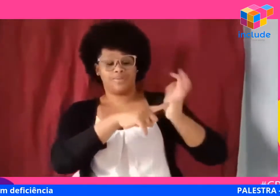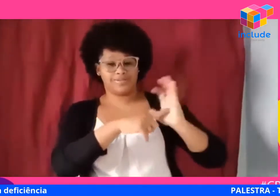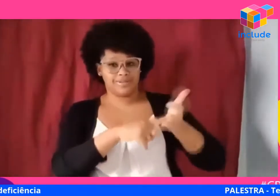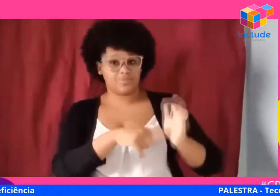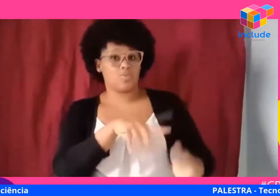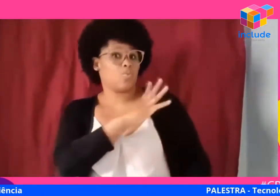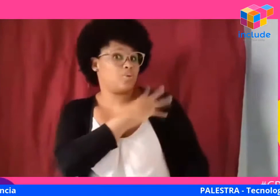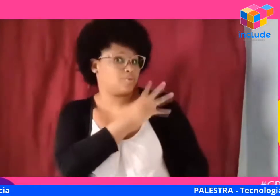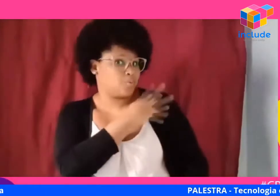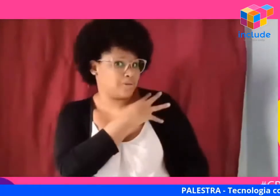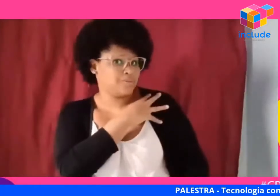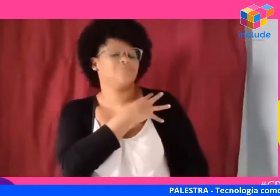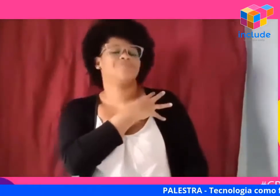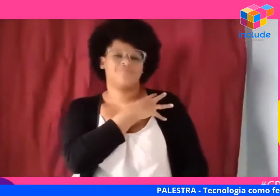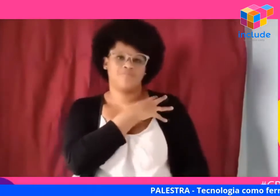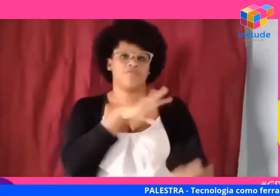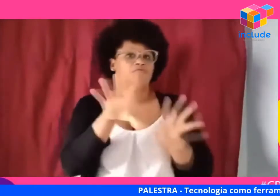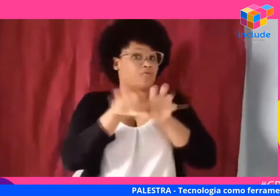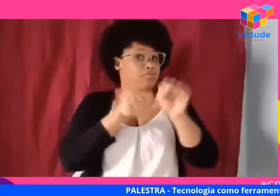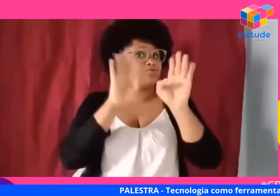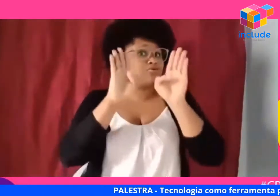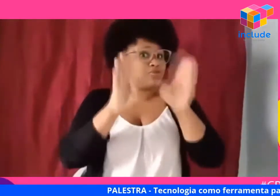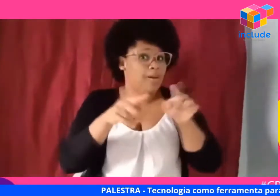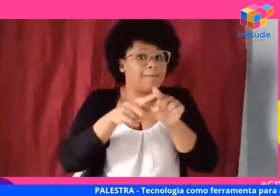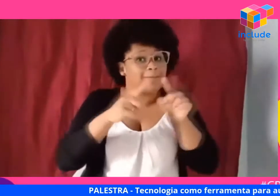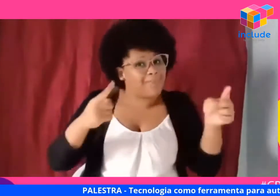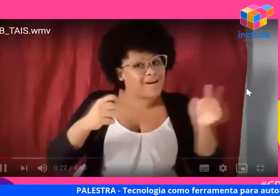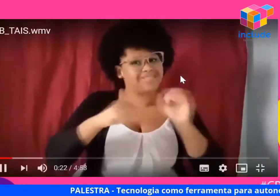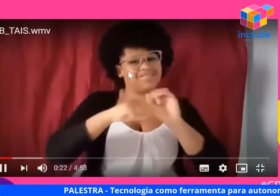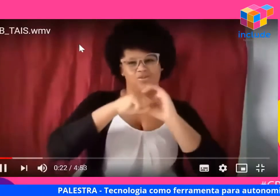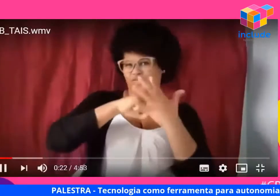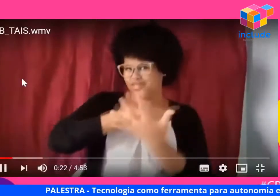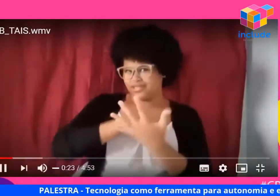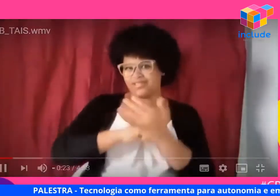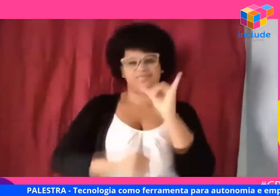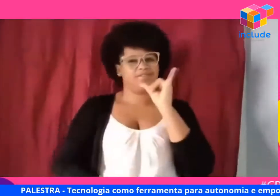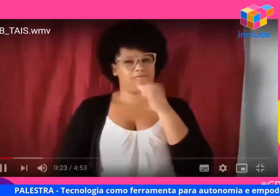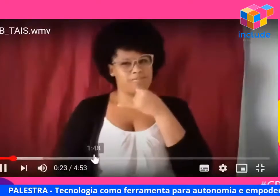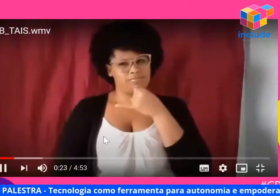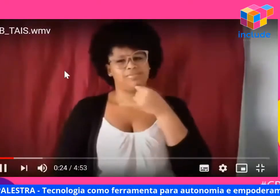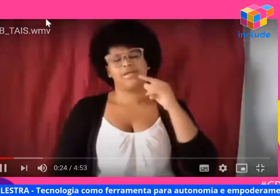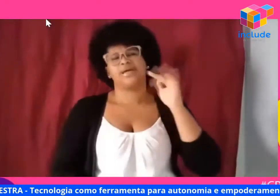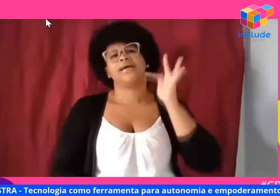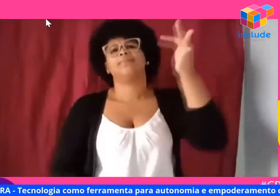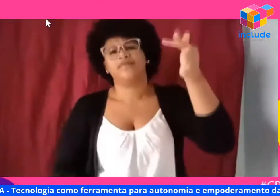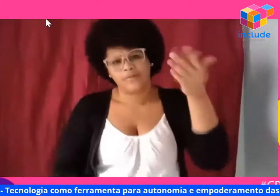Tudo bem? Meu nome é Thaís. Eu sou do curso...